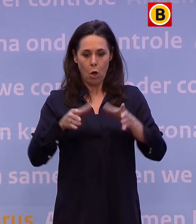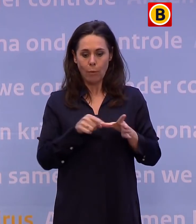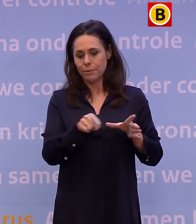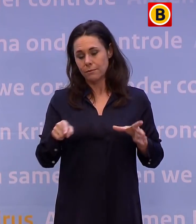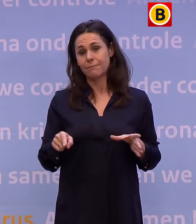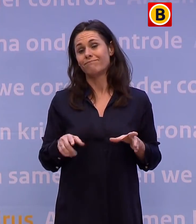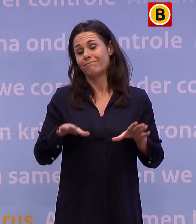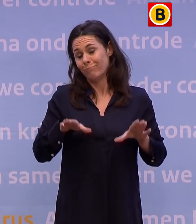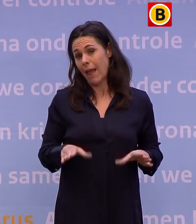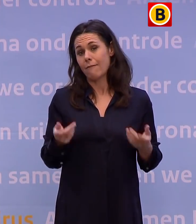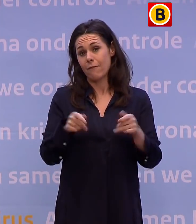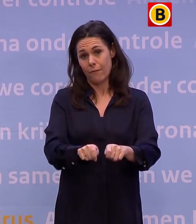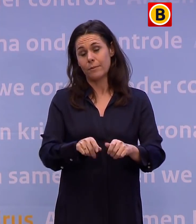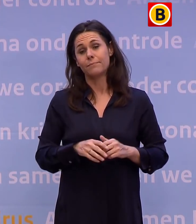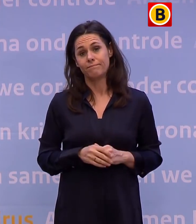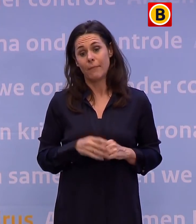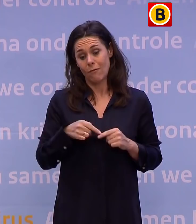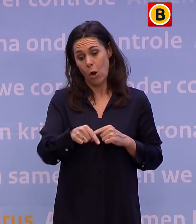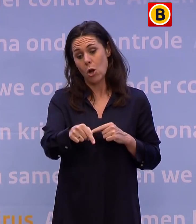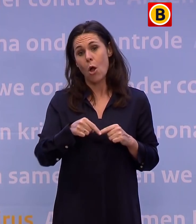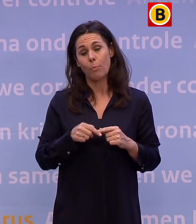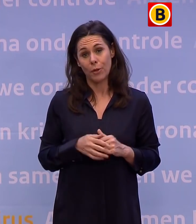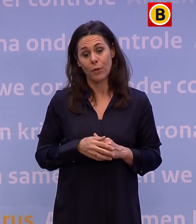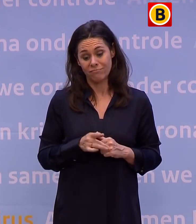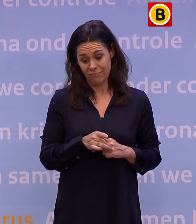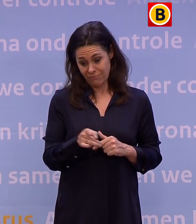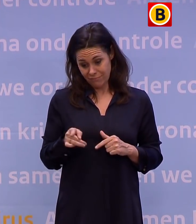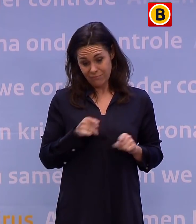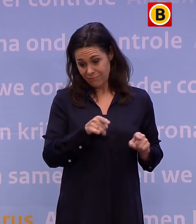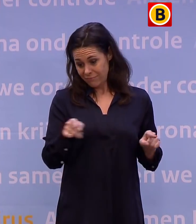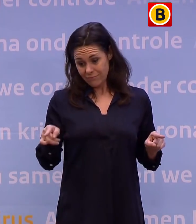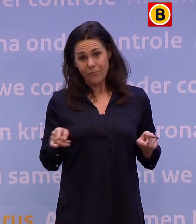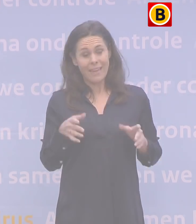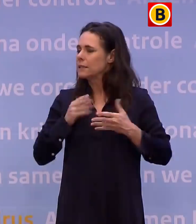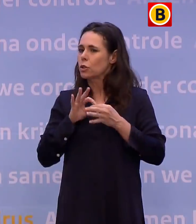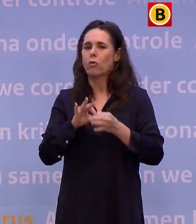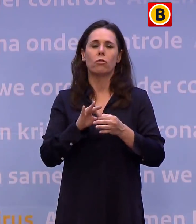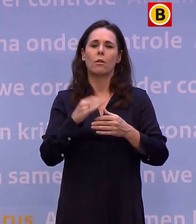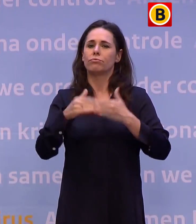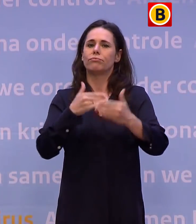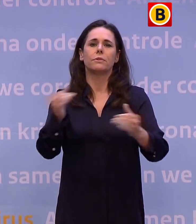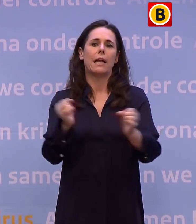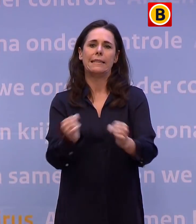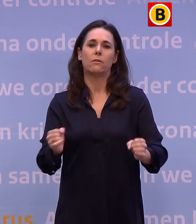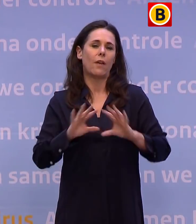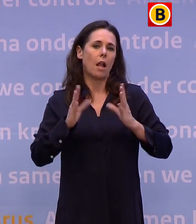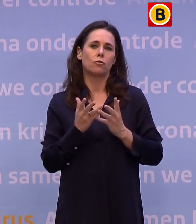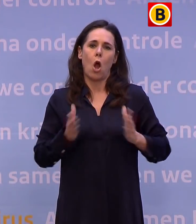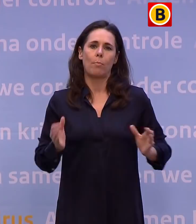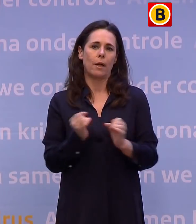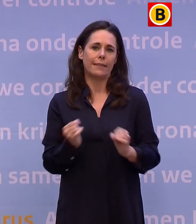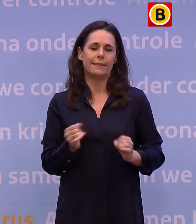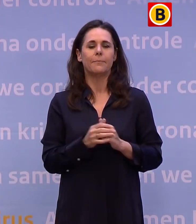die blijven voorlopig gesloten. Daar is het risico op verspreiding gewoon te groot. Theaters, concertzalen